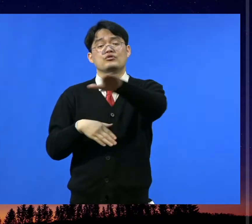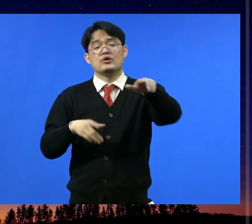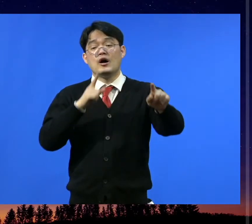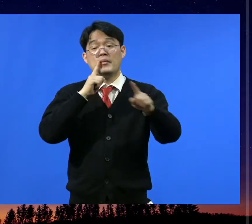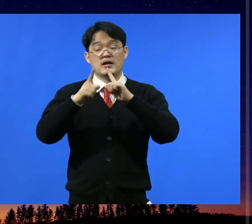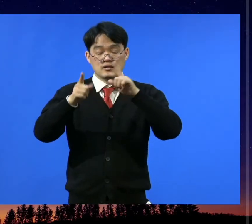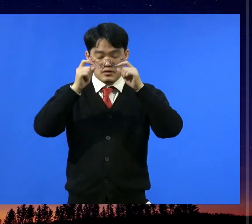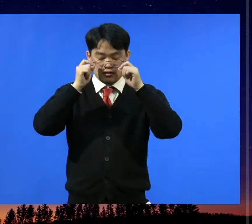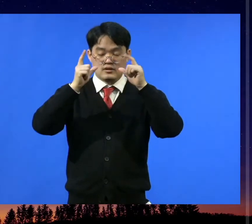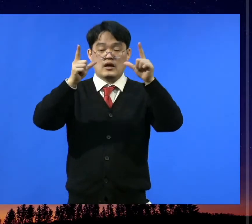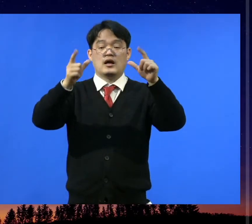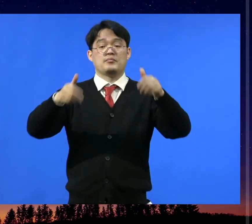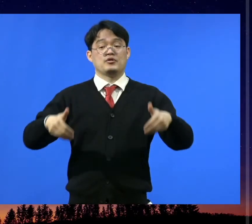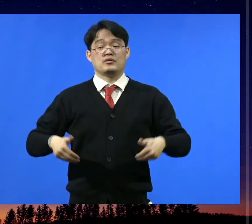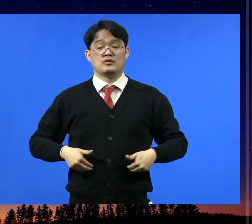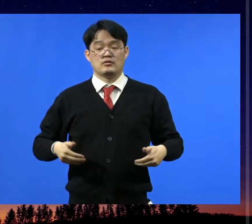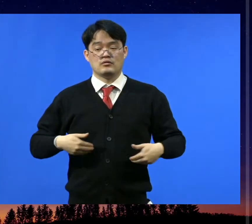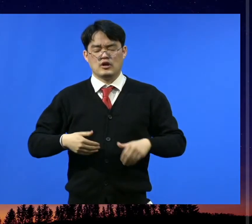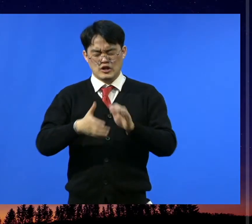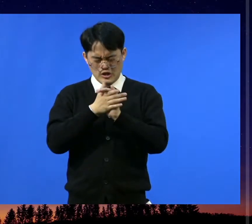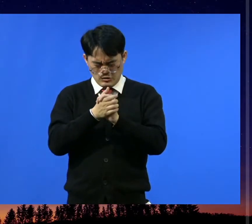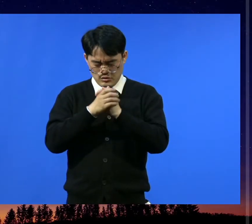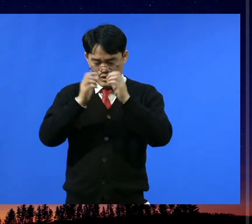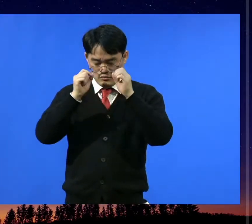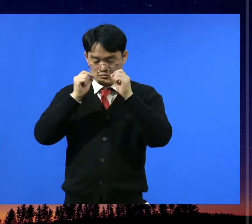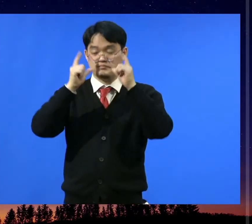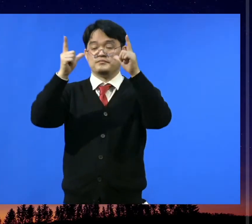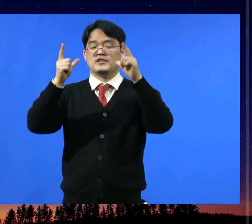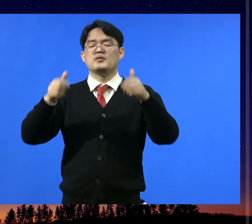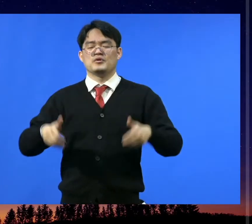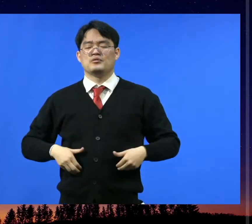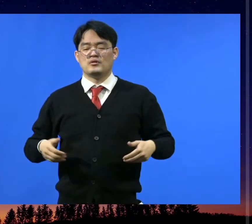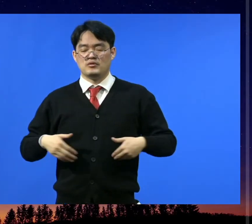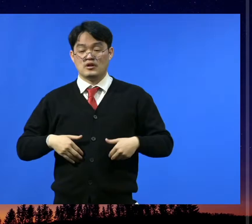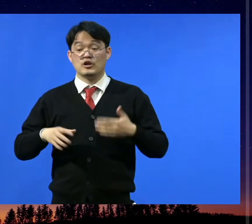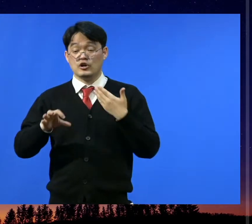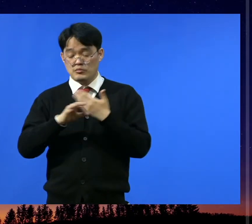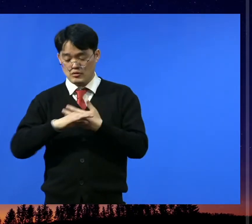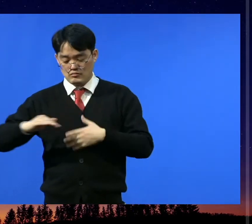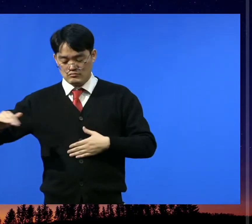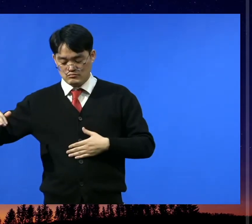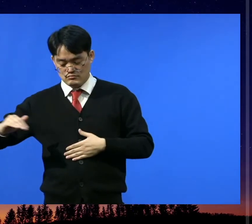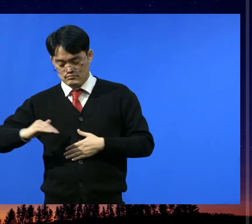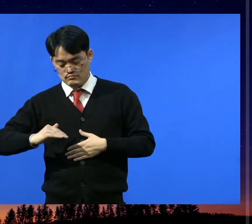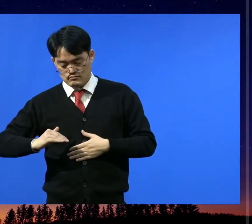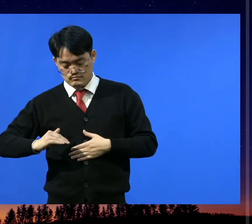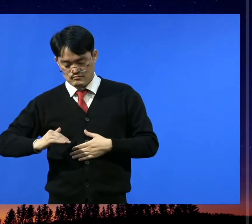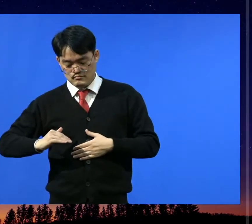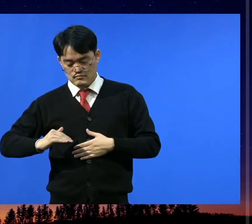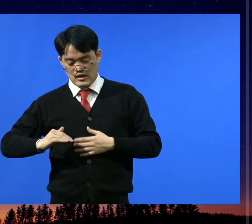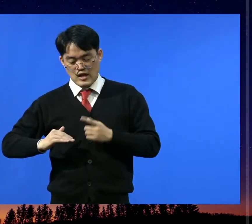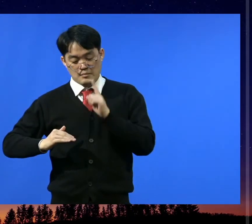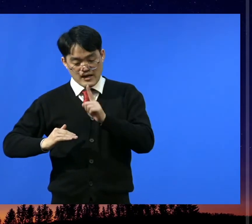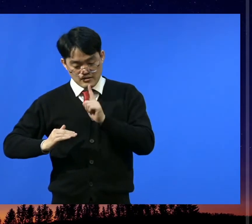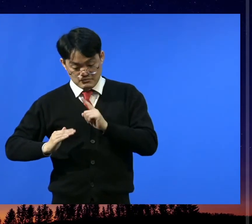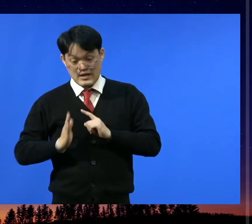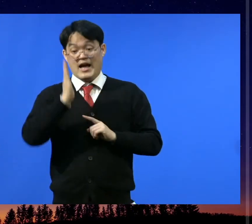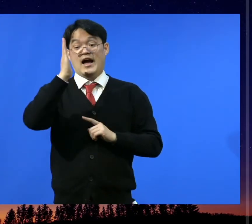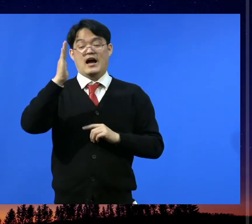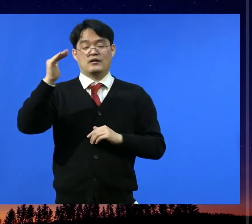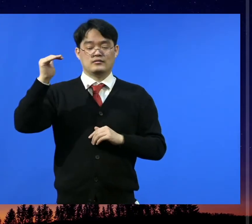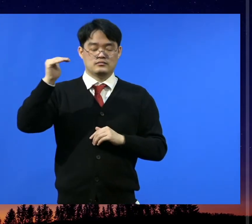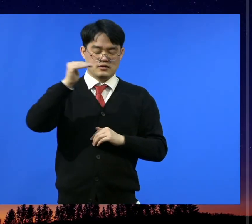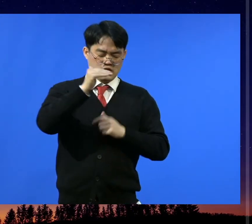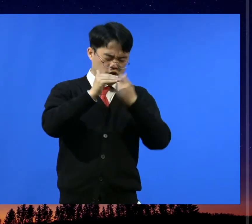열려야 되고, 기도의 문이 열려야 된다는 거예요. 이 두 가지가 핵심적인 겁니다. 핵심적. 그러니까 어느